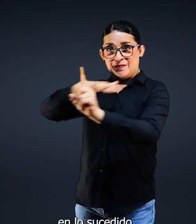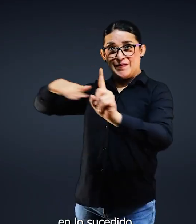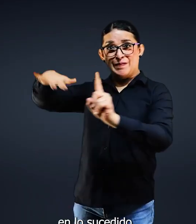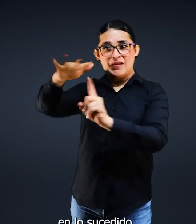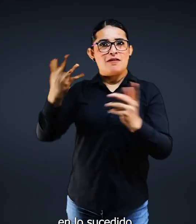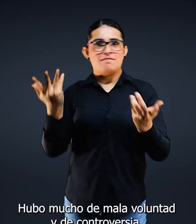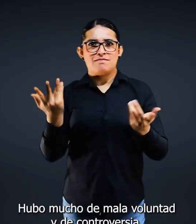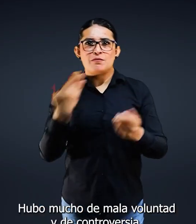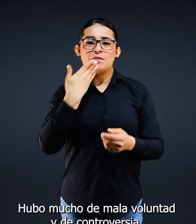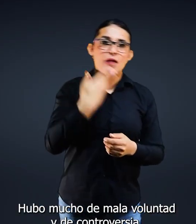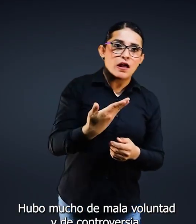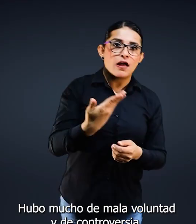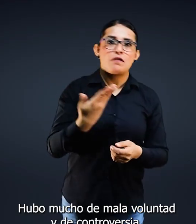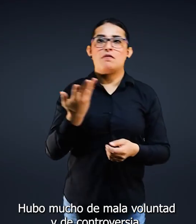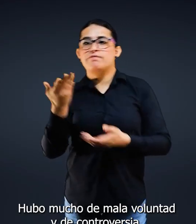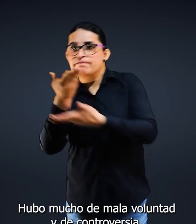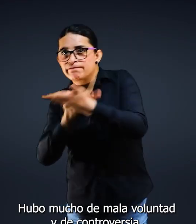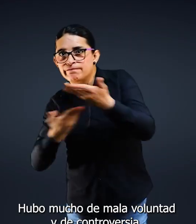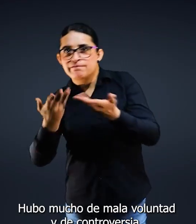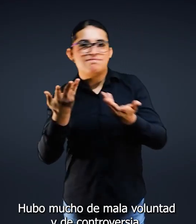En lo sucedido hubo mucho de mala voluntad y de controversia.